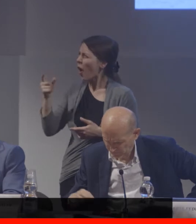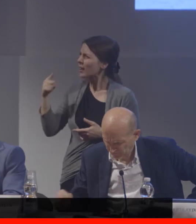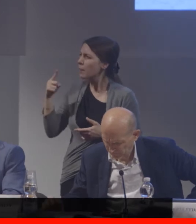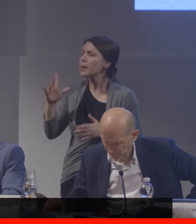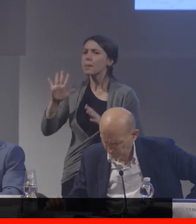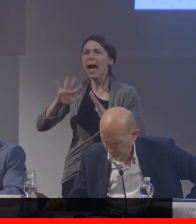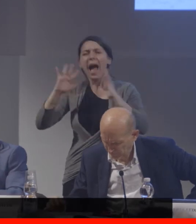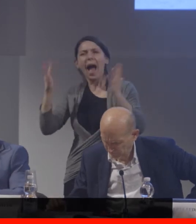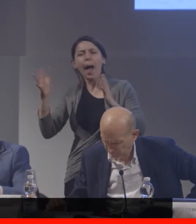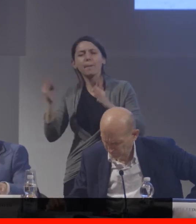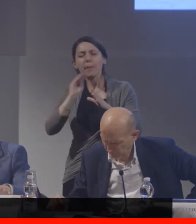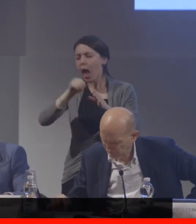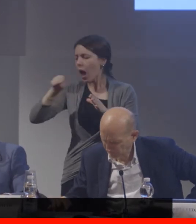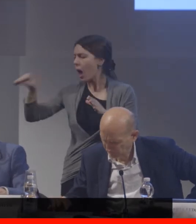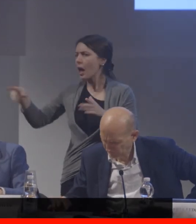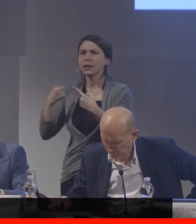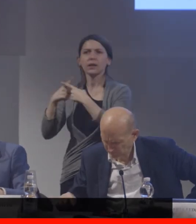loro.